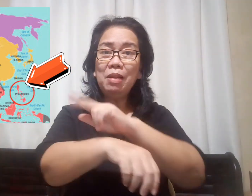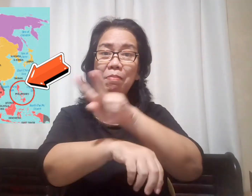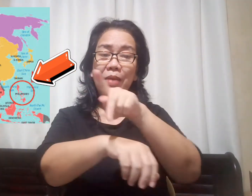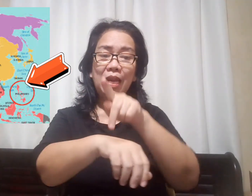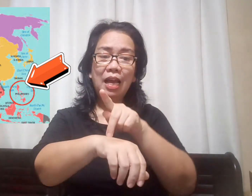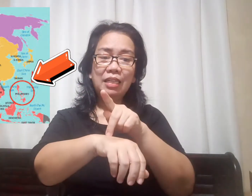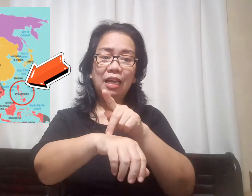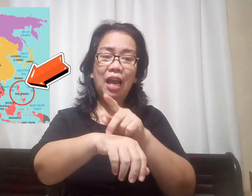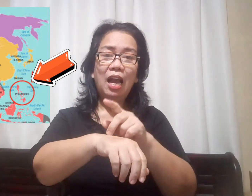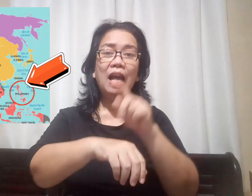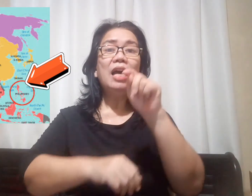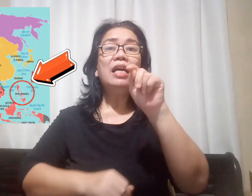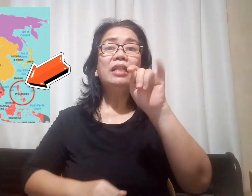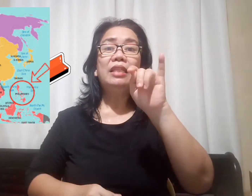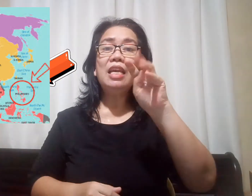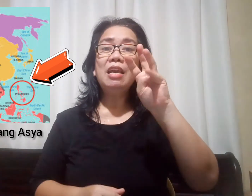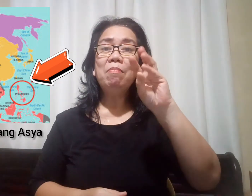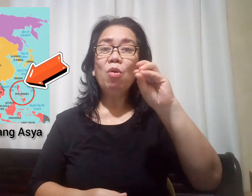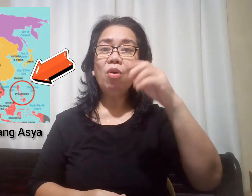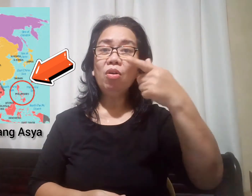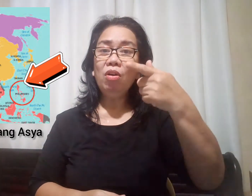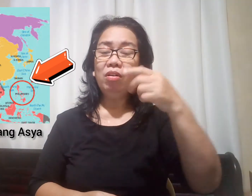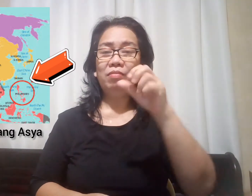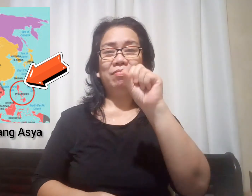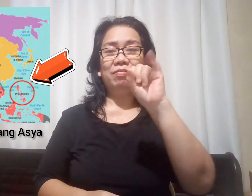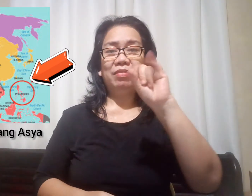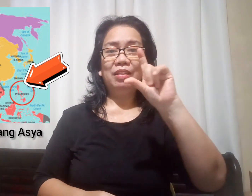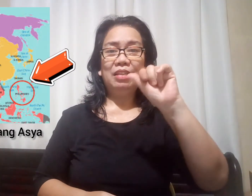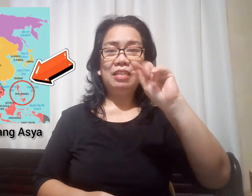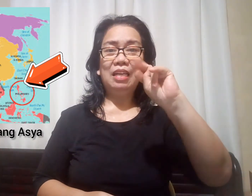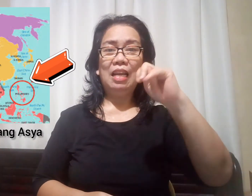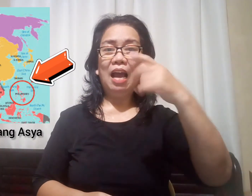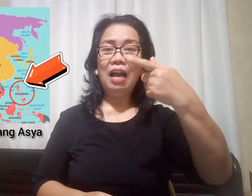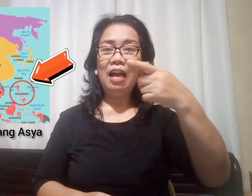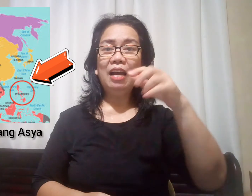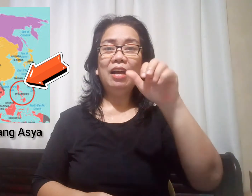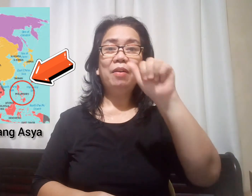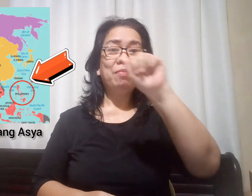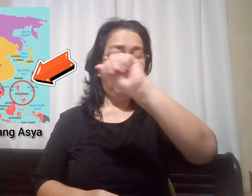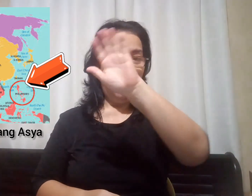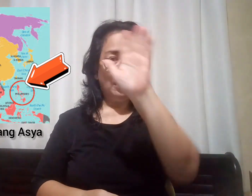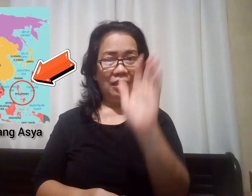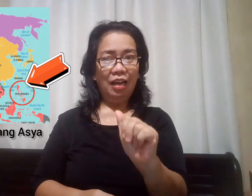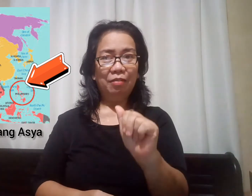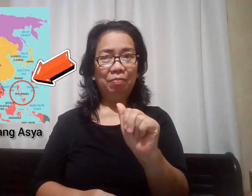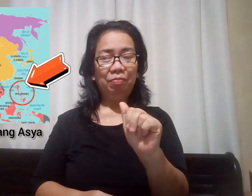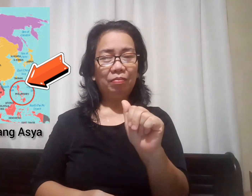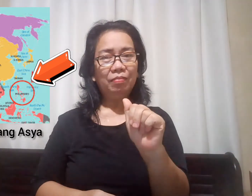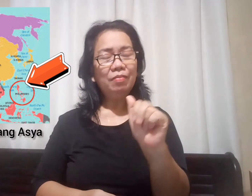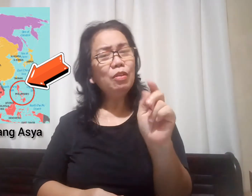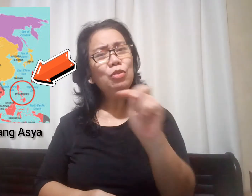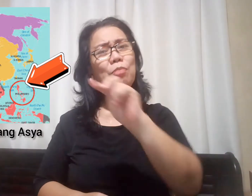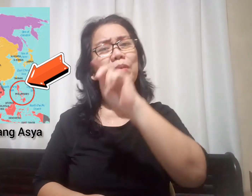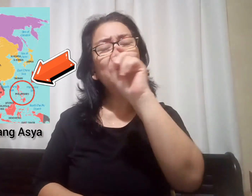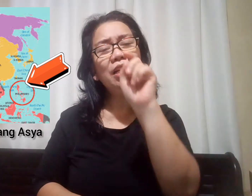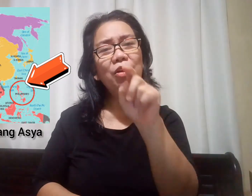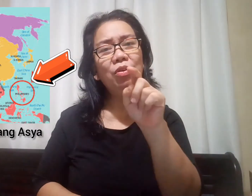Pilipinas ay ang Timog Silangang Asia. So, pag tinanong,